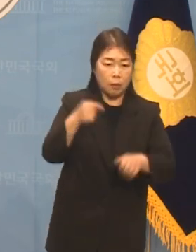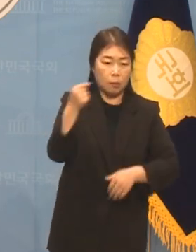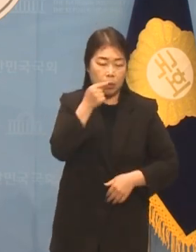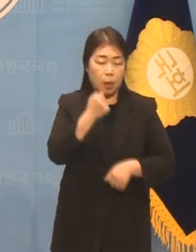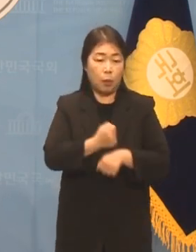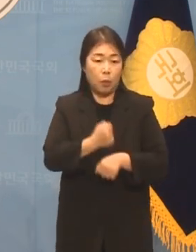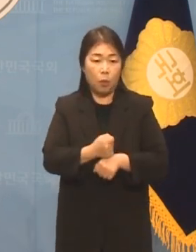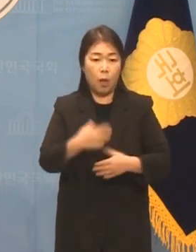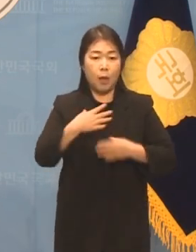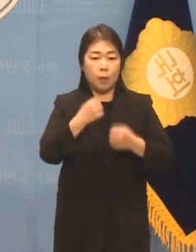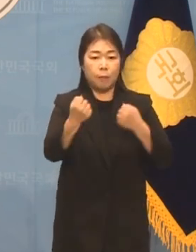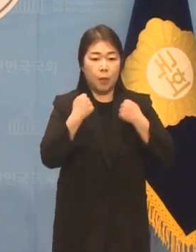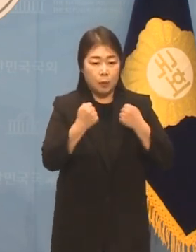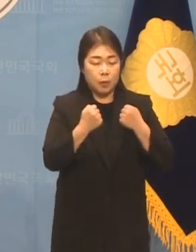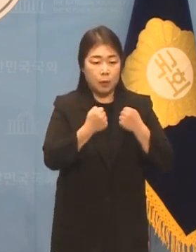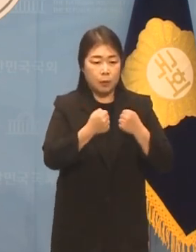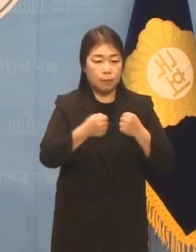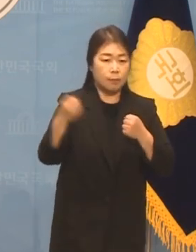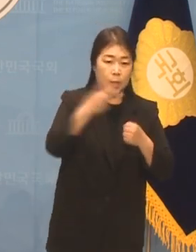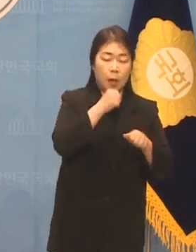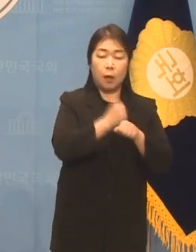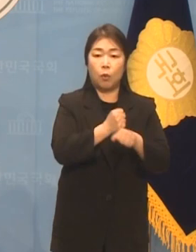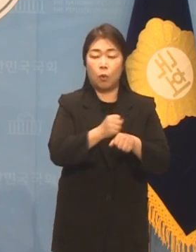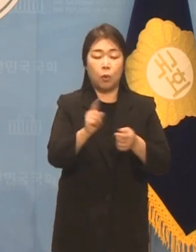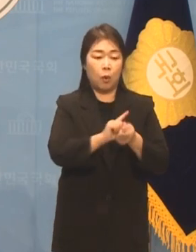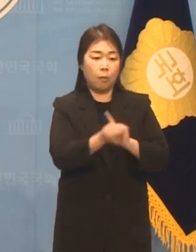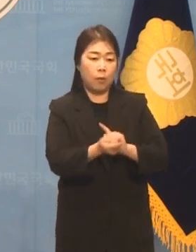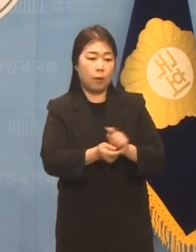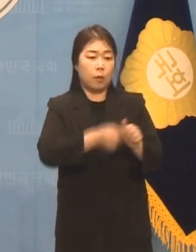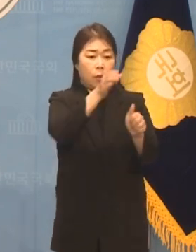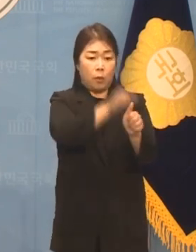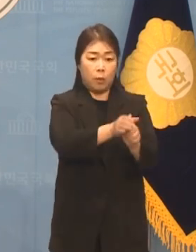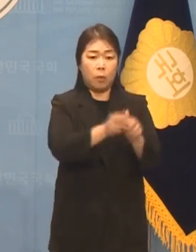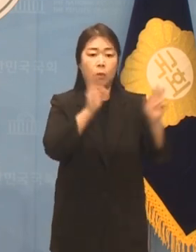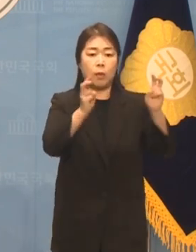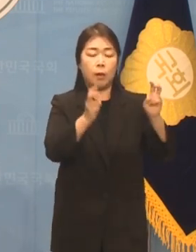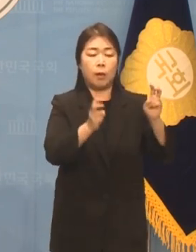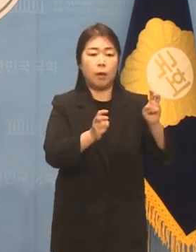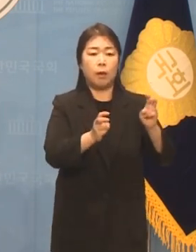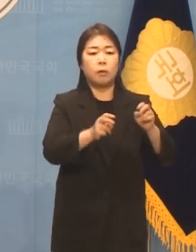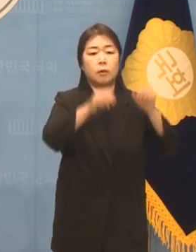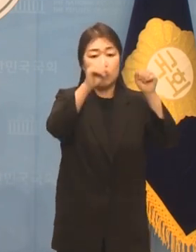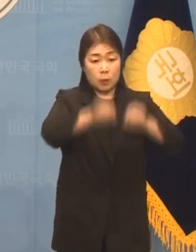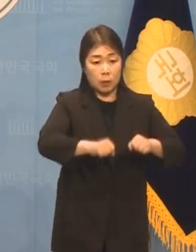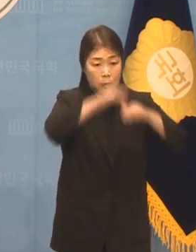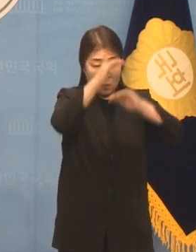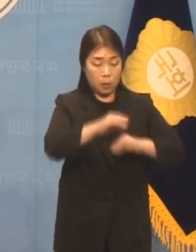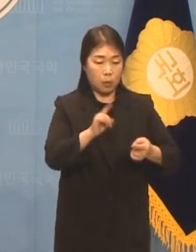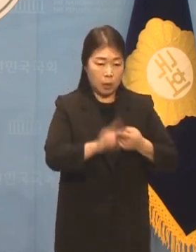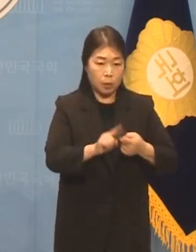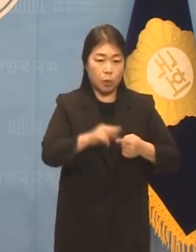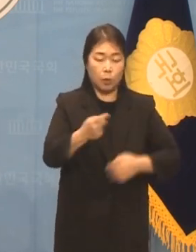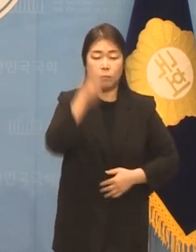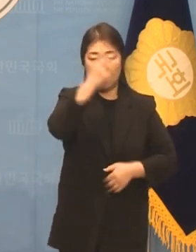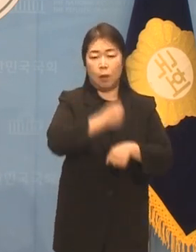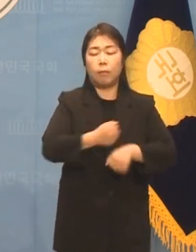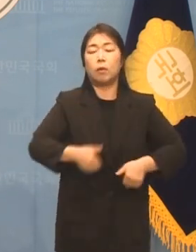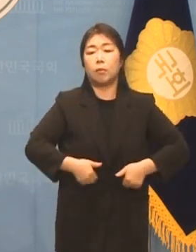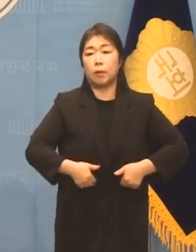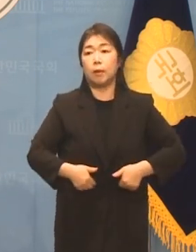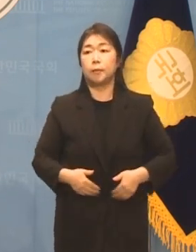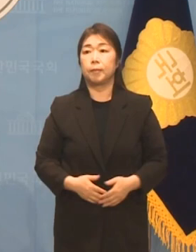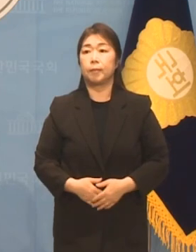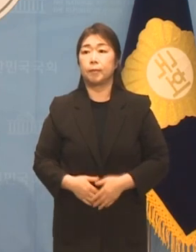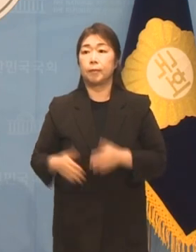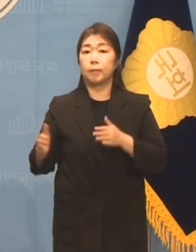명령, 도급업체 승인 과정에 대한 조사를 실시해야 합니다. 두 번째 브리핑입니다.